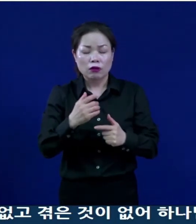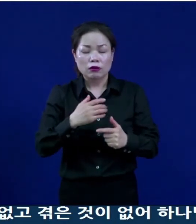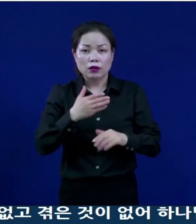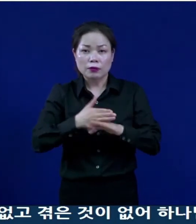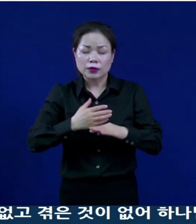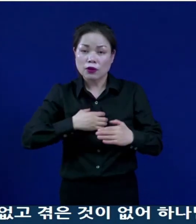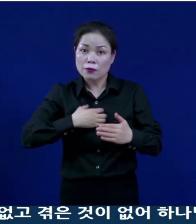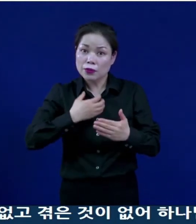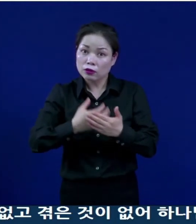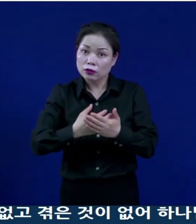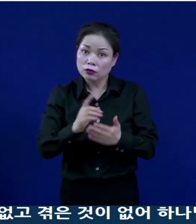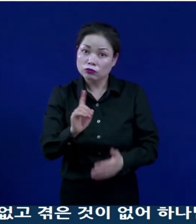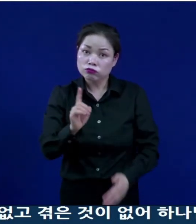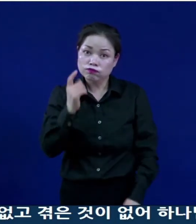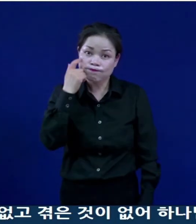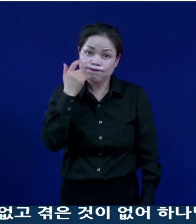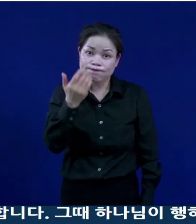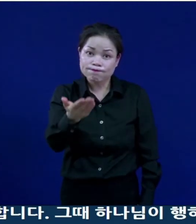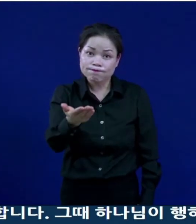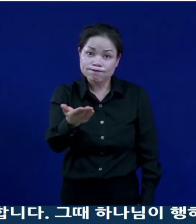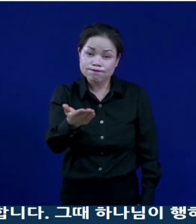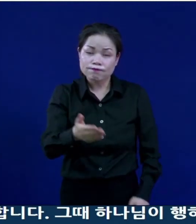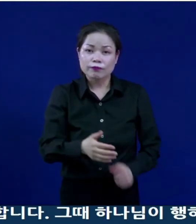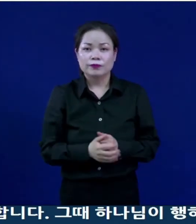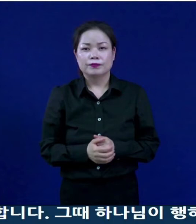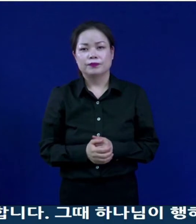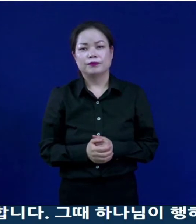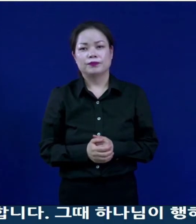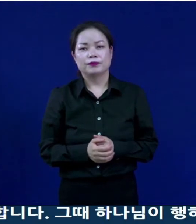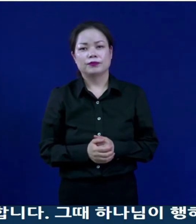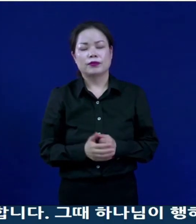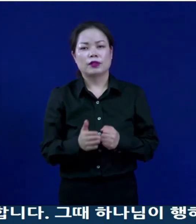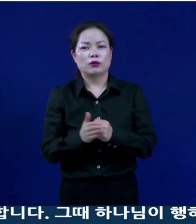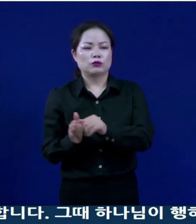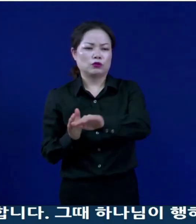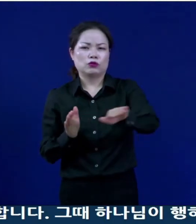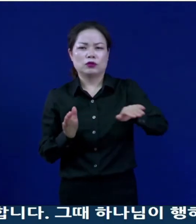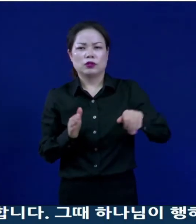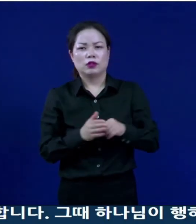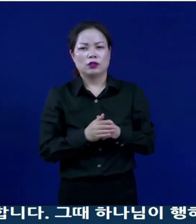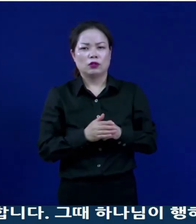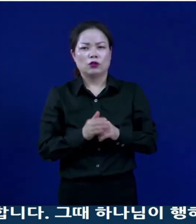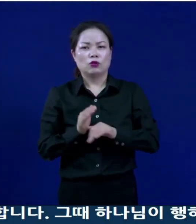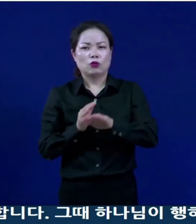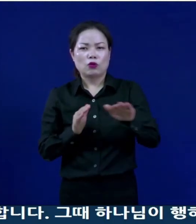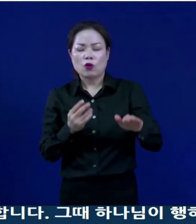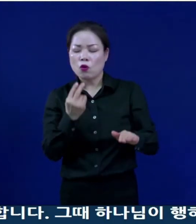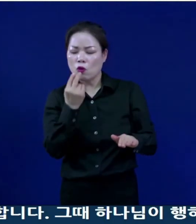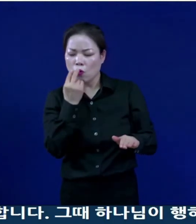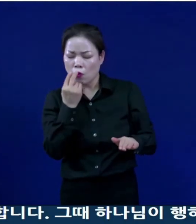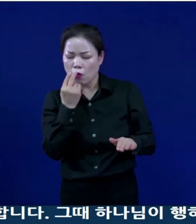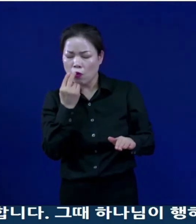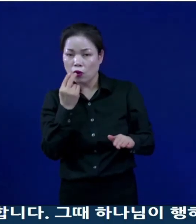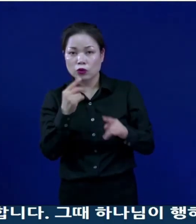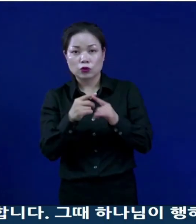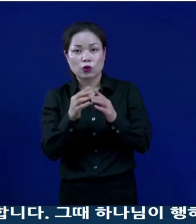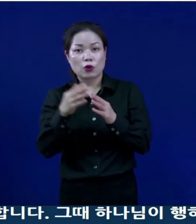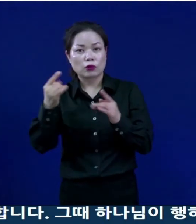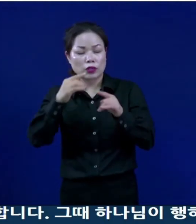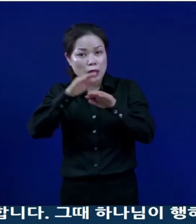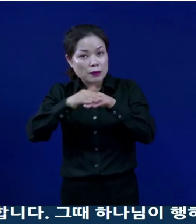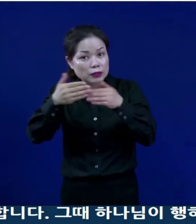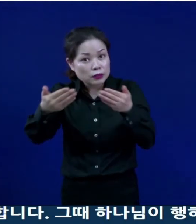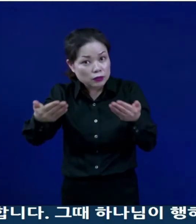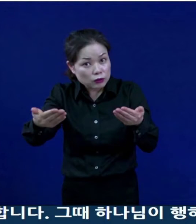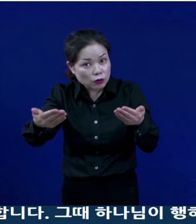감격이 무엇이 있겠습니까? 그러므로 우리가 호흡하고 이렇게 교회에 나와서